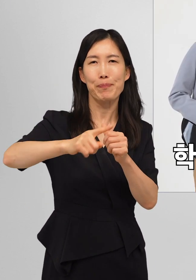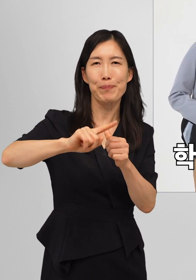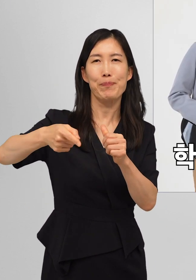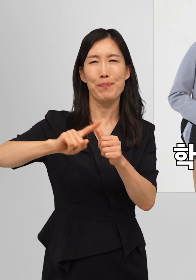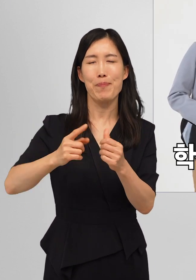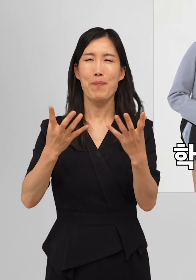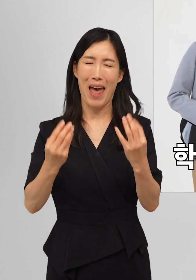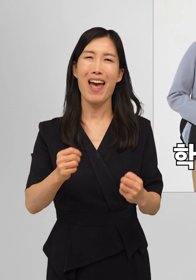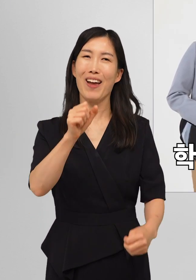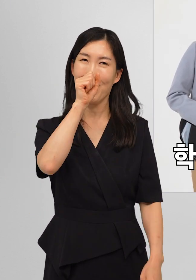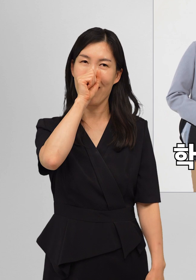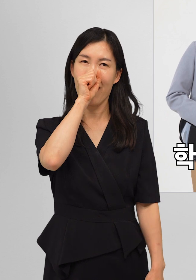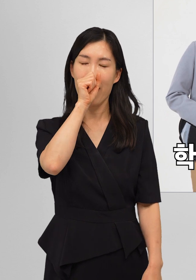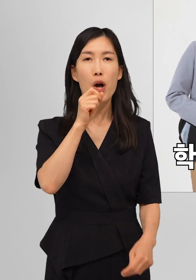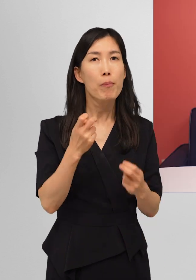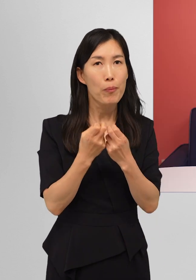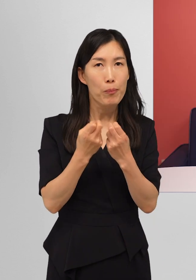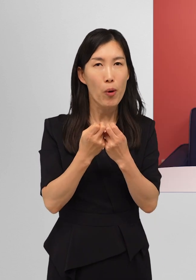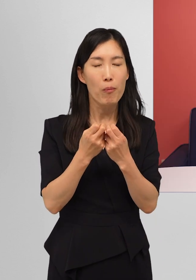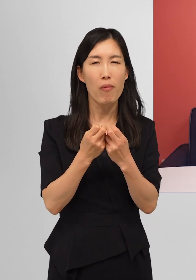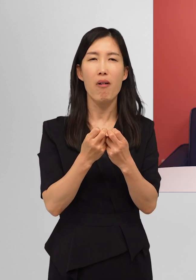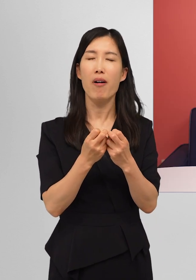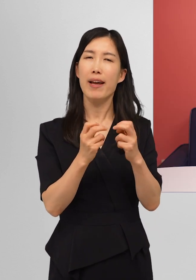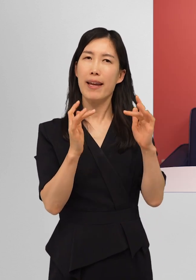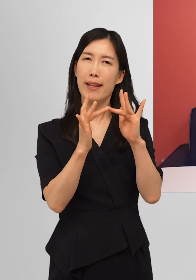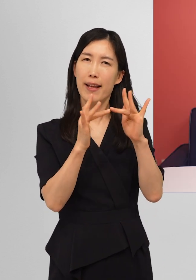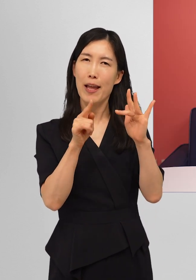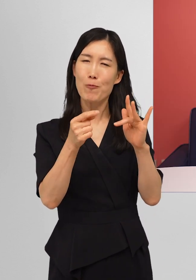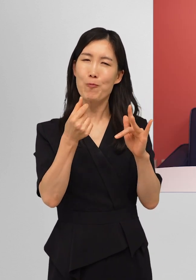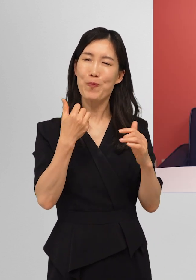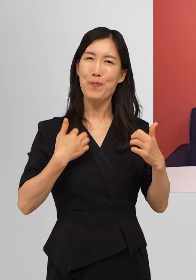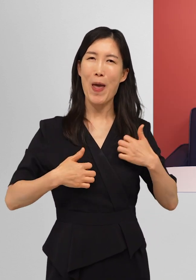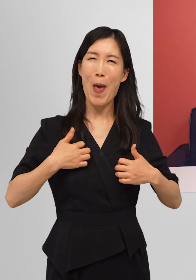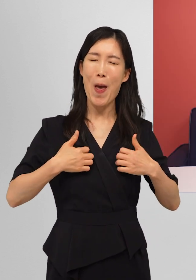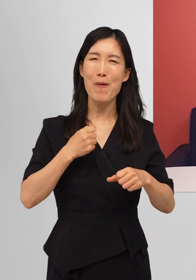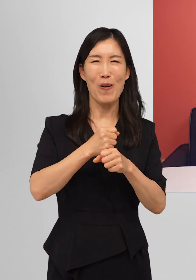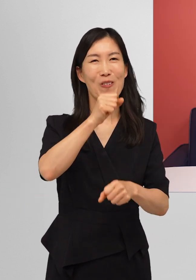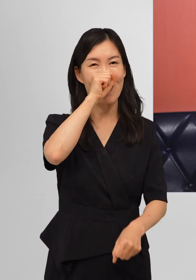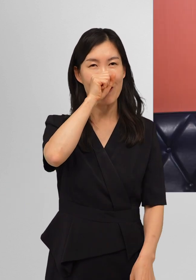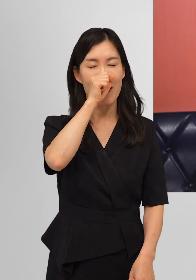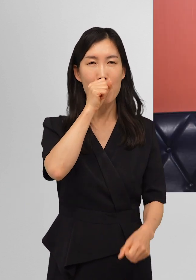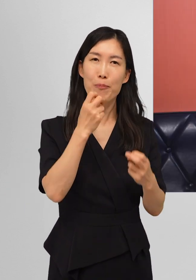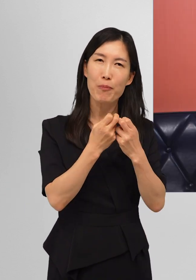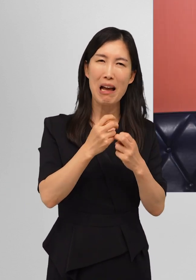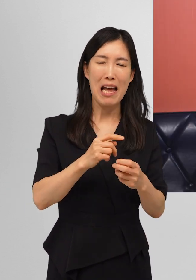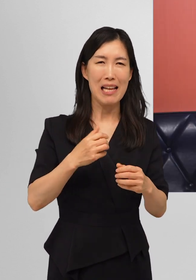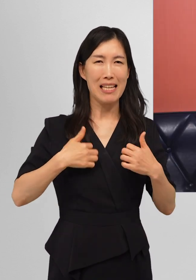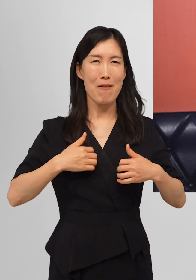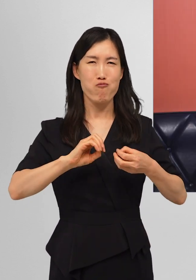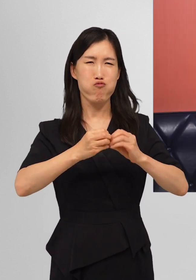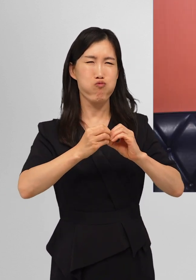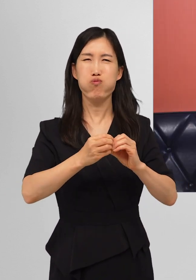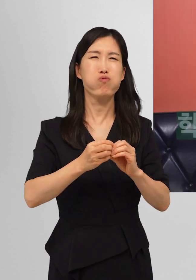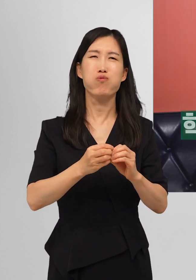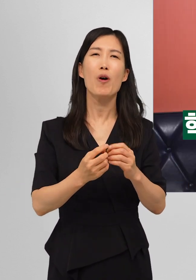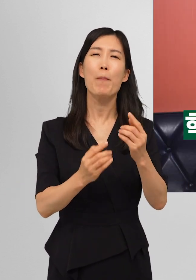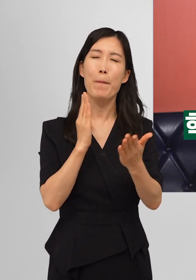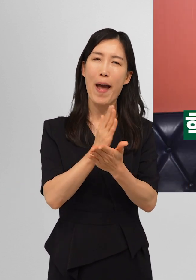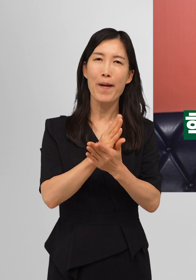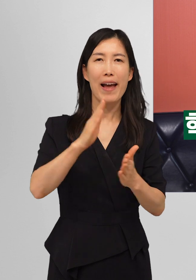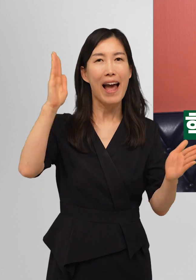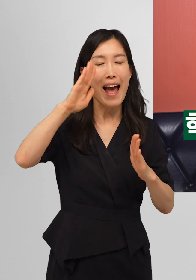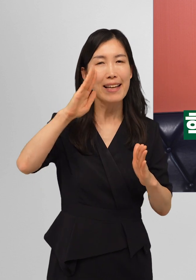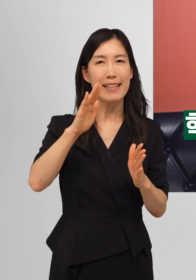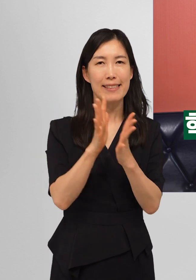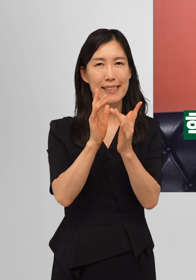조금 더 있었으면 좋겠다. 근데 이 홈페이지를 조금 더 재밌게 만들면 어떨까? 근데 그 재밌게 만드는 방법 중에는